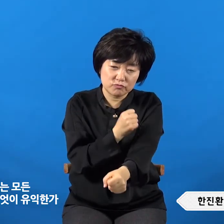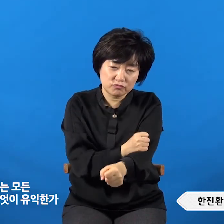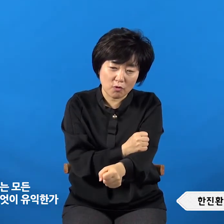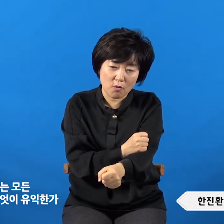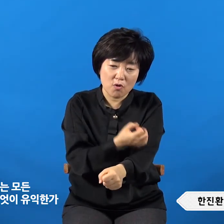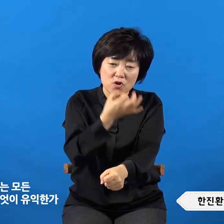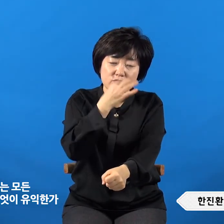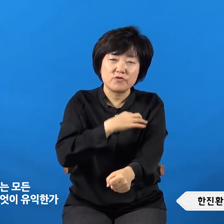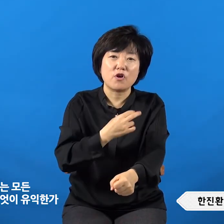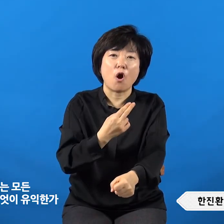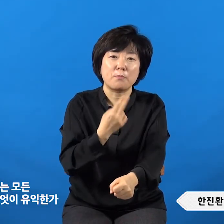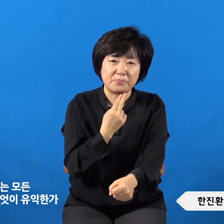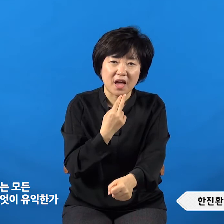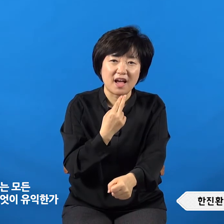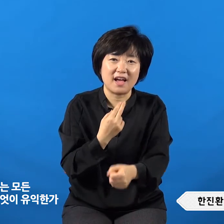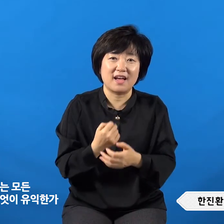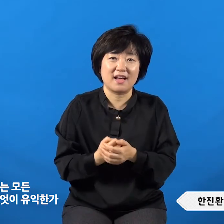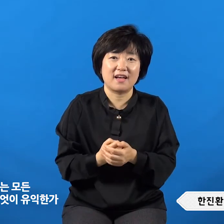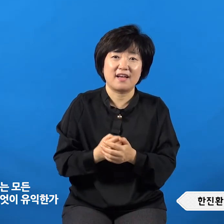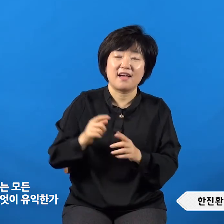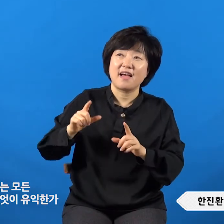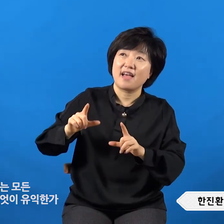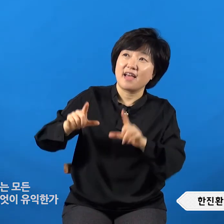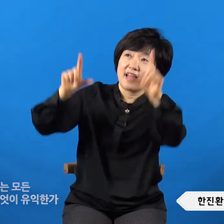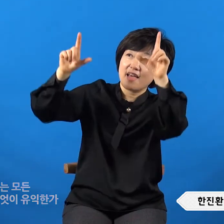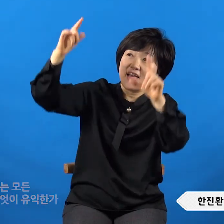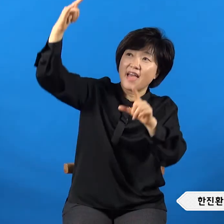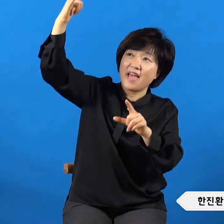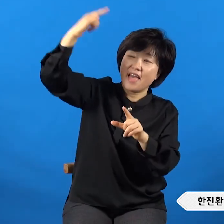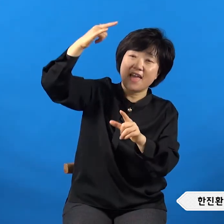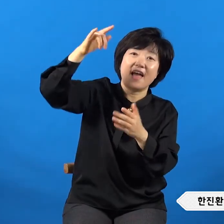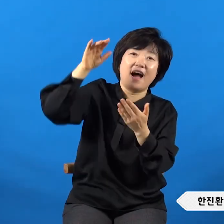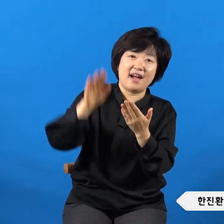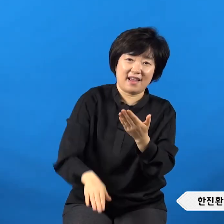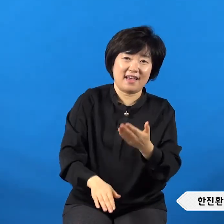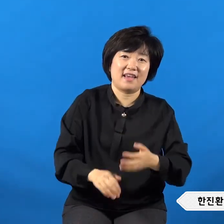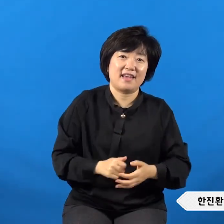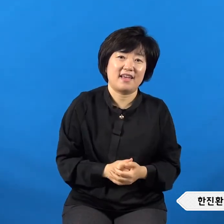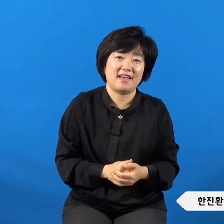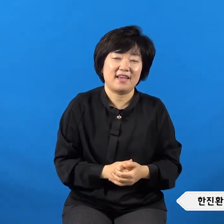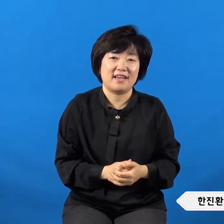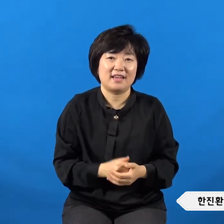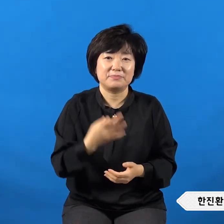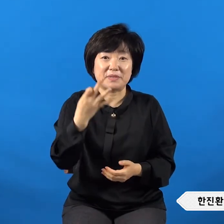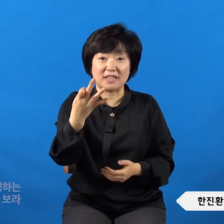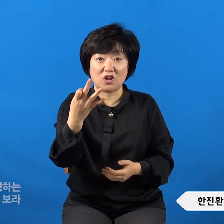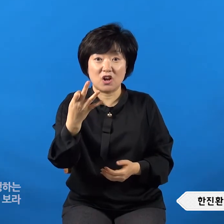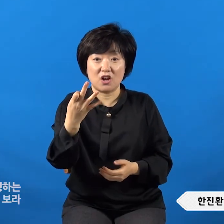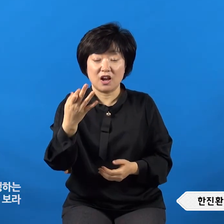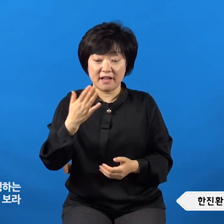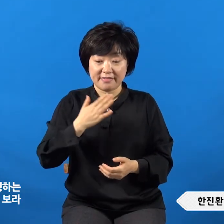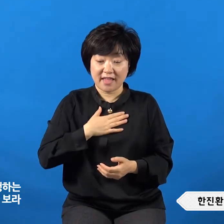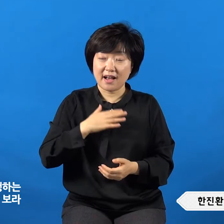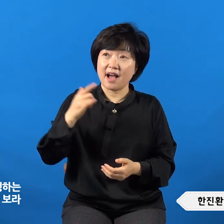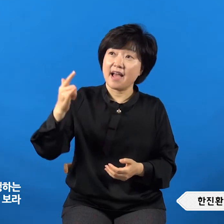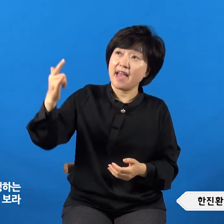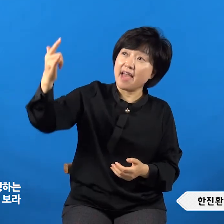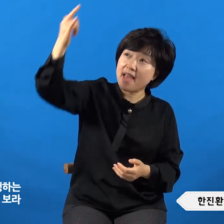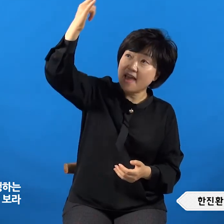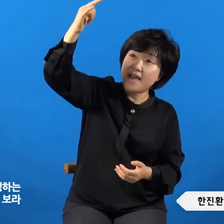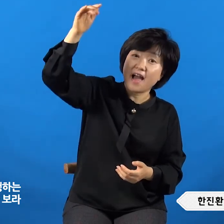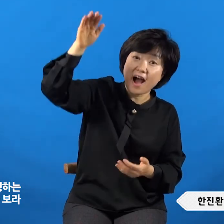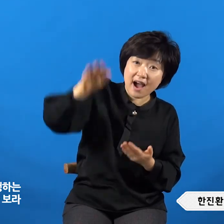유익한가? 여기 해 아래라는 게 키, 열쇠입니다. 14절에도 내가